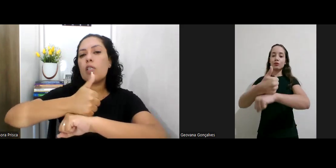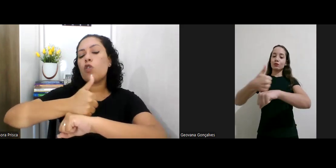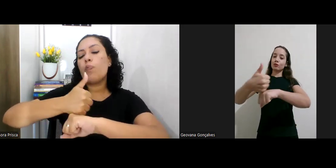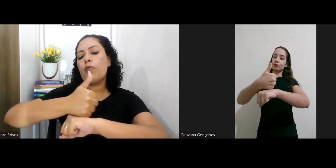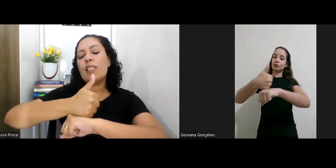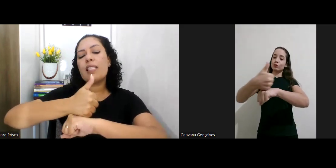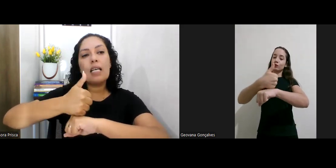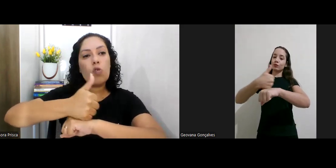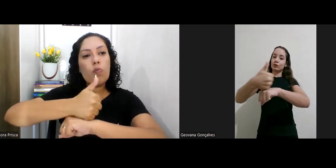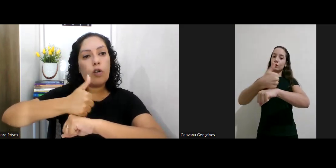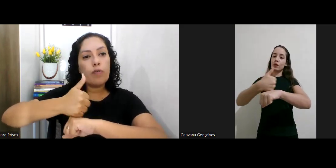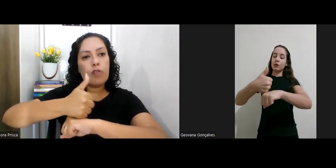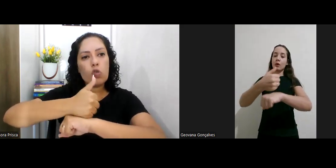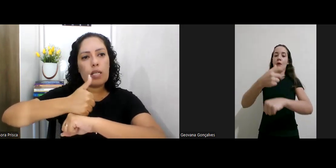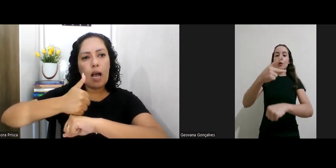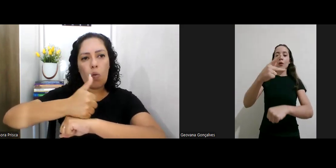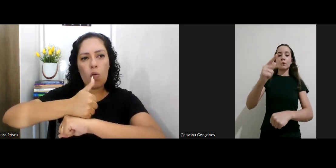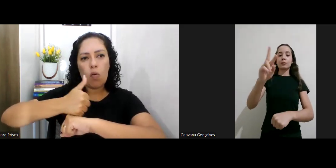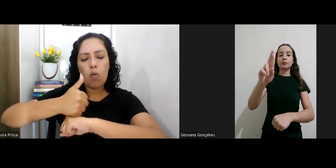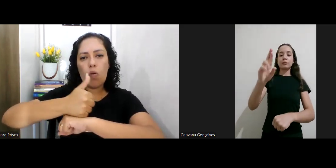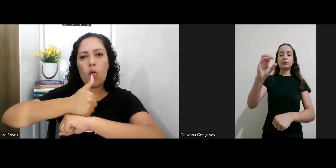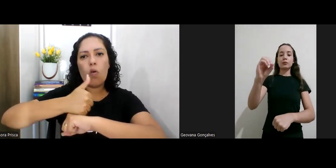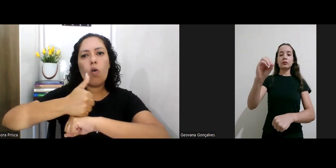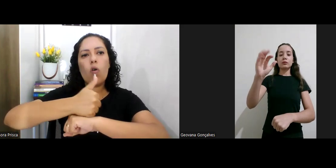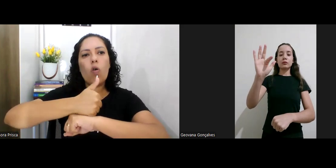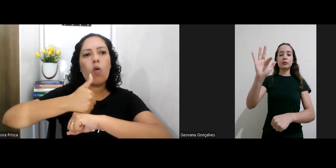profissional. Esse é o sinal de profissão, profissional